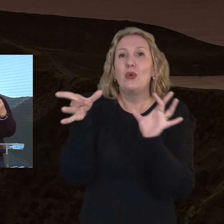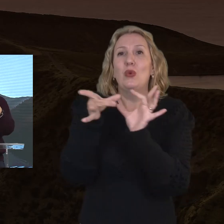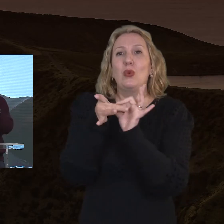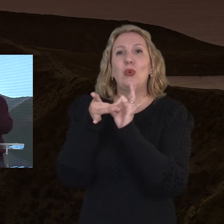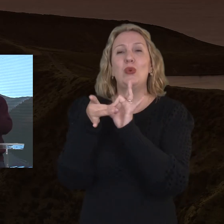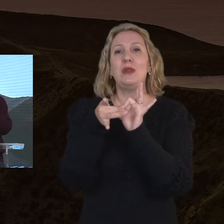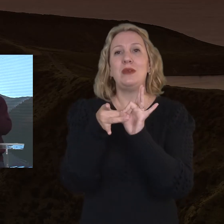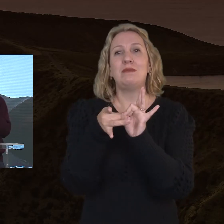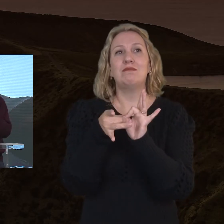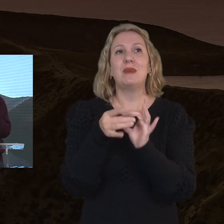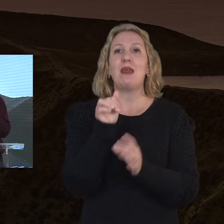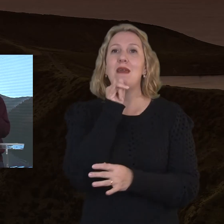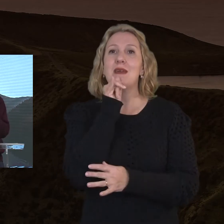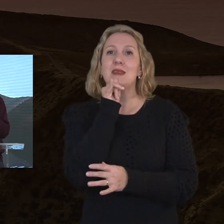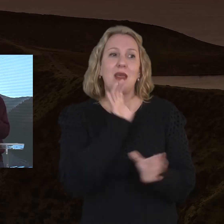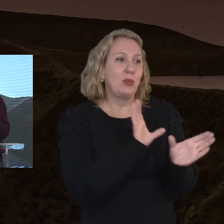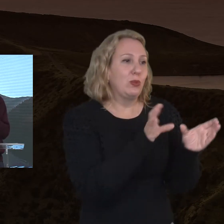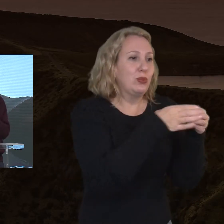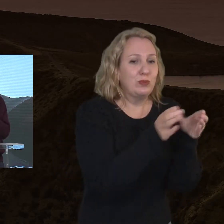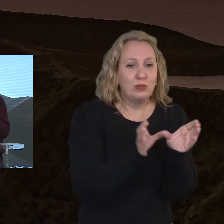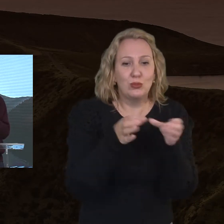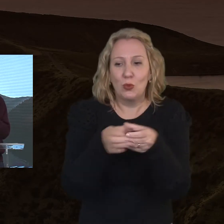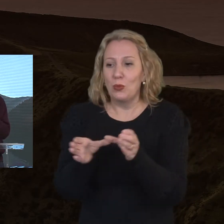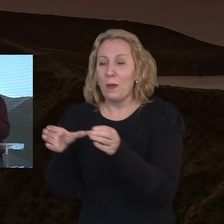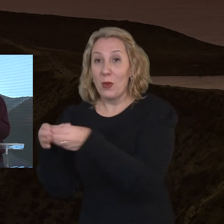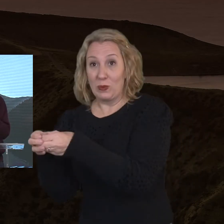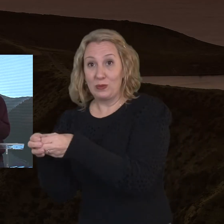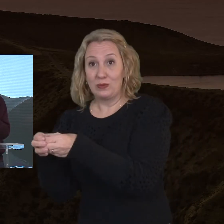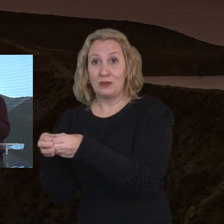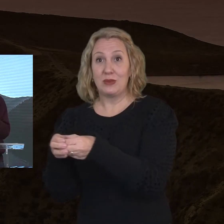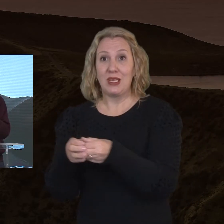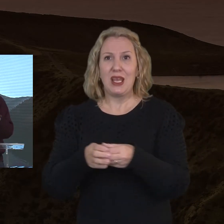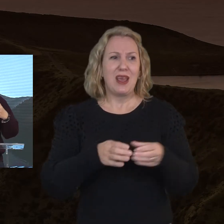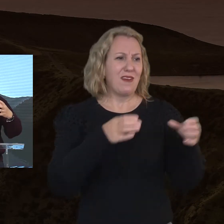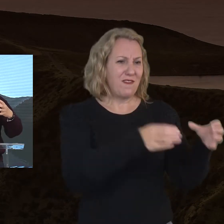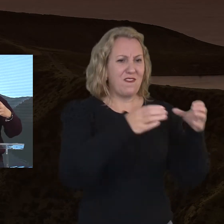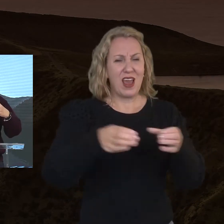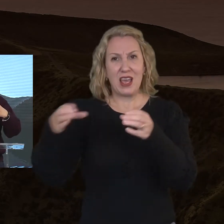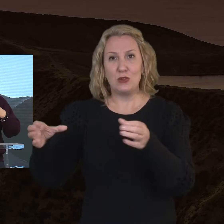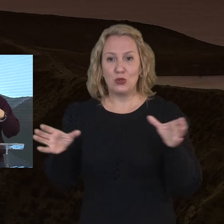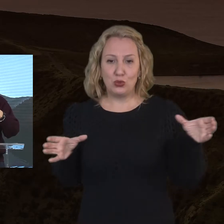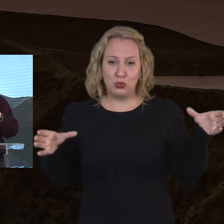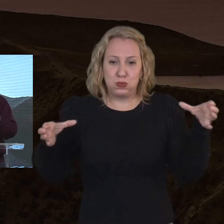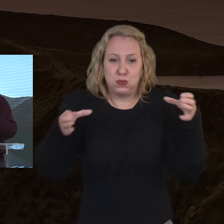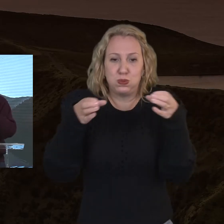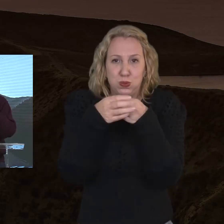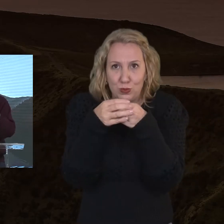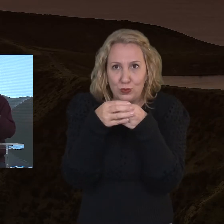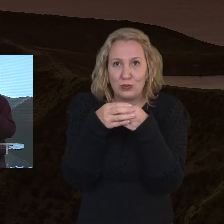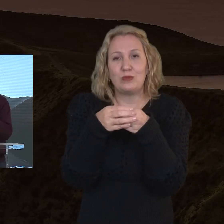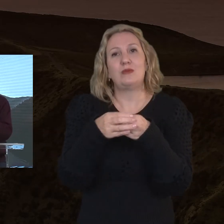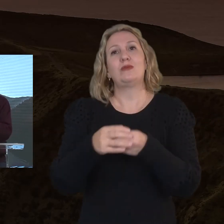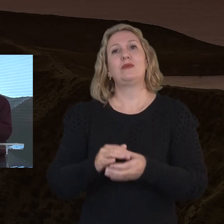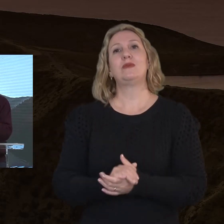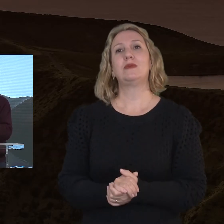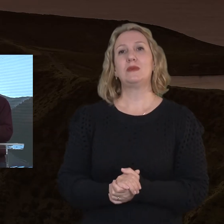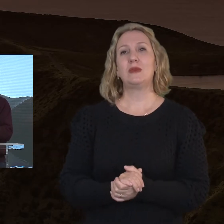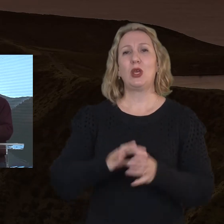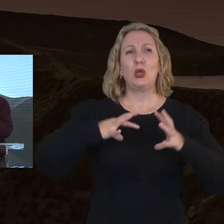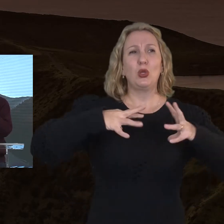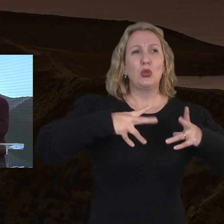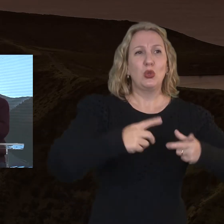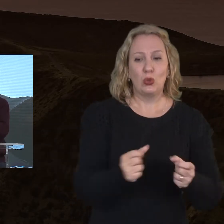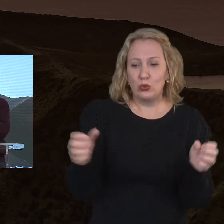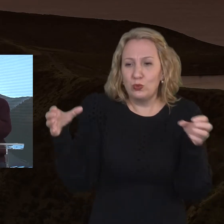as partes não todo tá vendo é conexão é conexão unir as partes parte não todo nele tudo subsiste